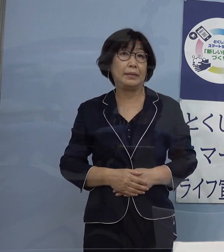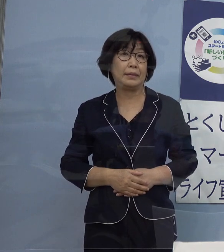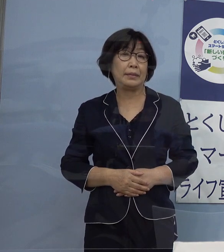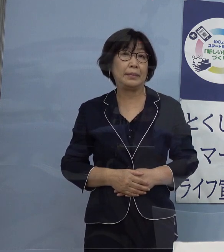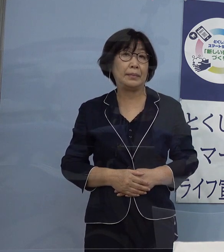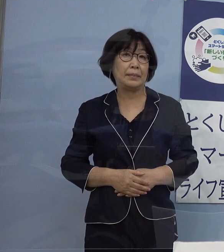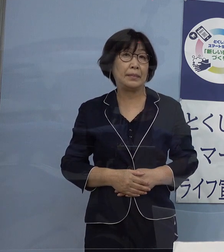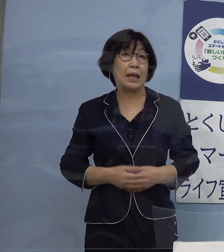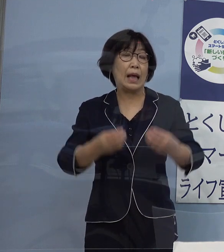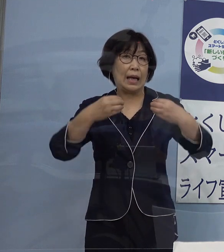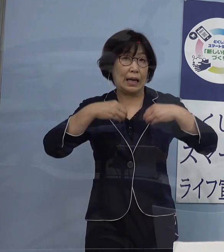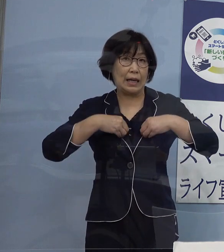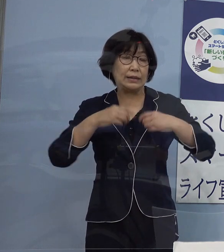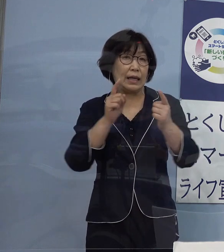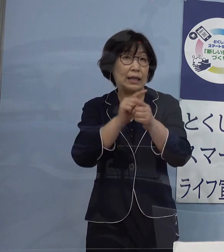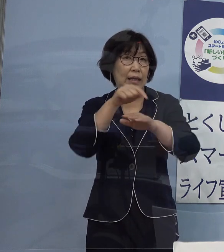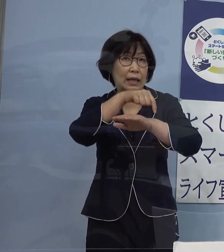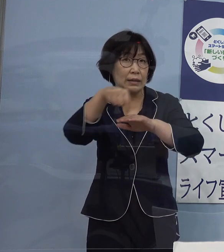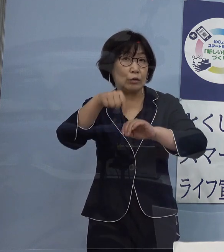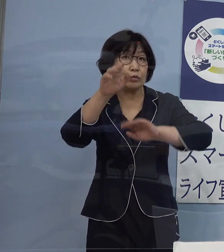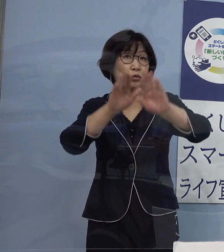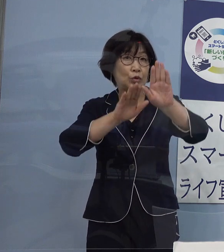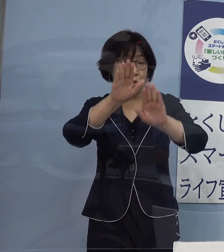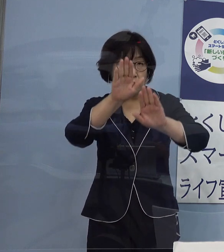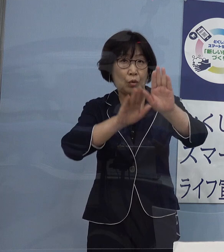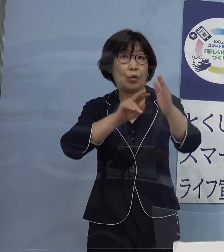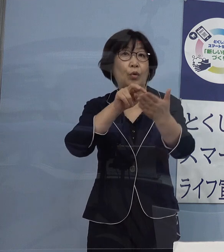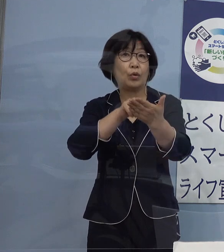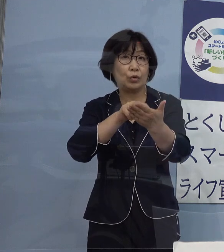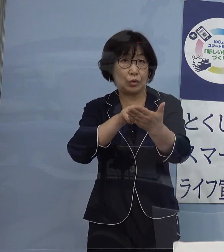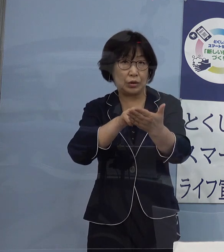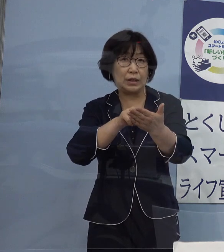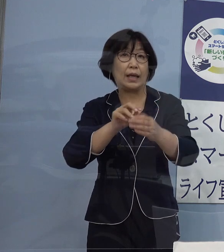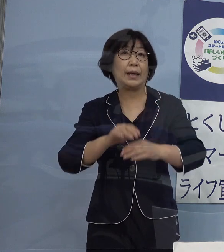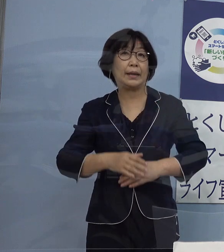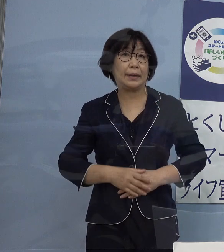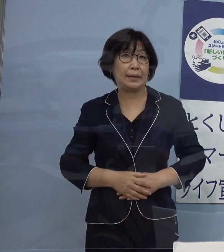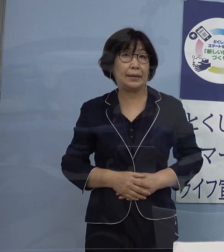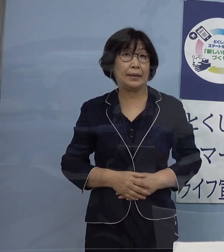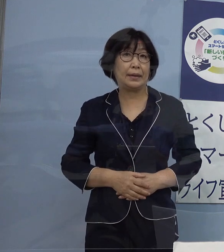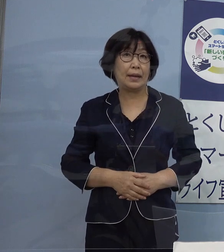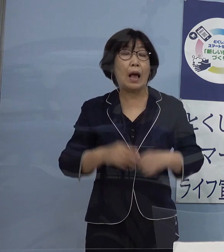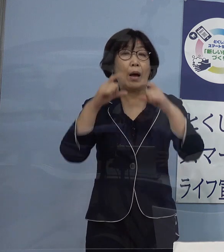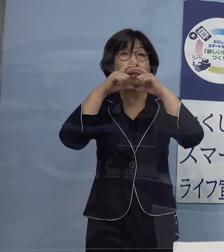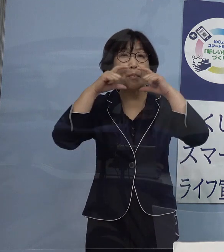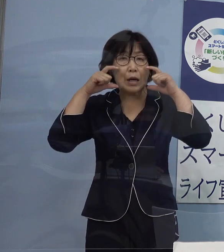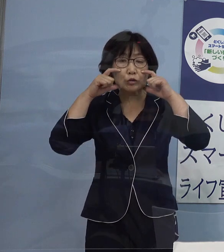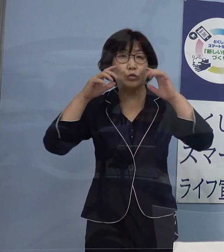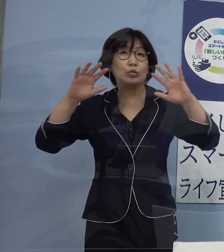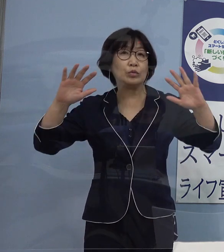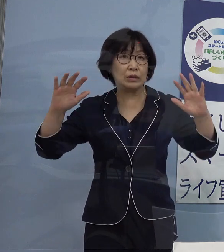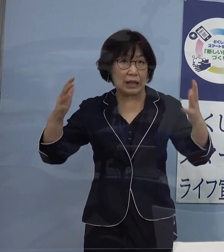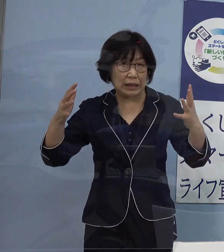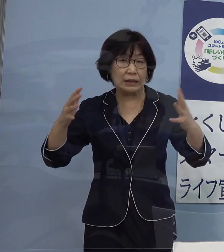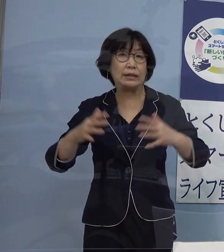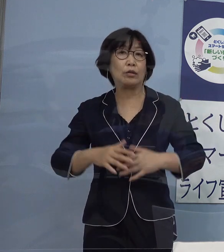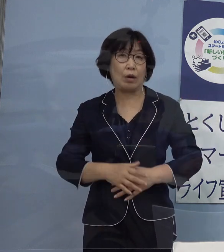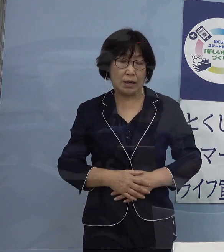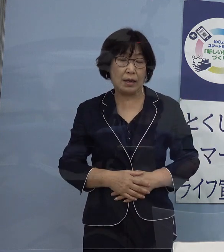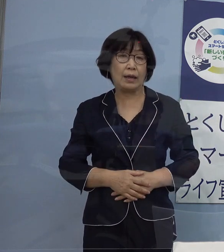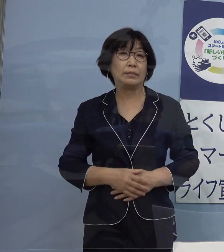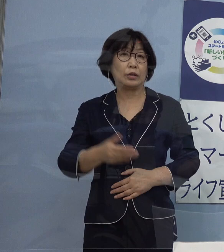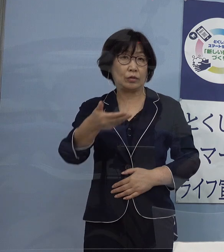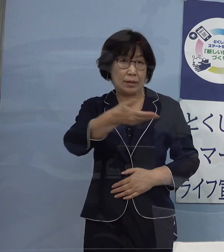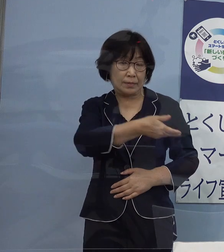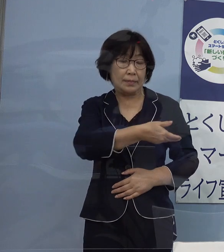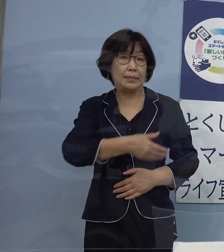況として同じようにそのマイク、歌唱者のマイクを、はい、マスクをしていなかったとか、そのあたりはなんか把握しておいたことはあり